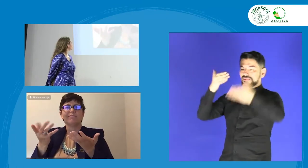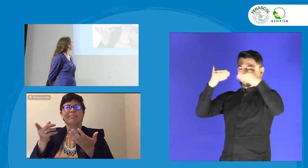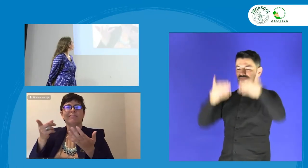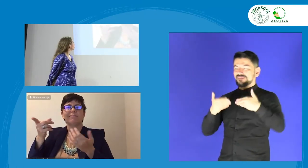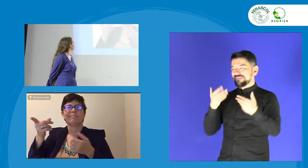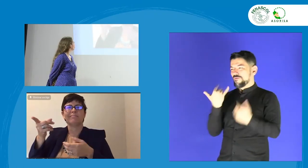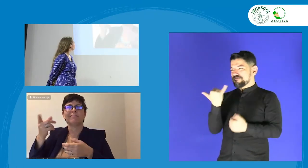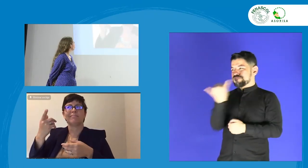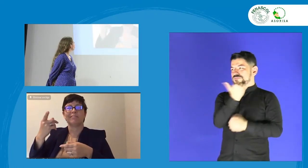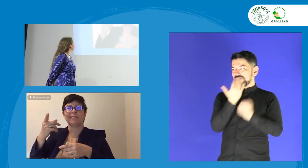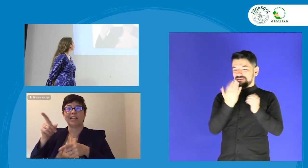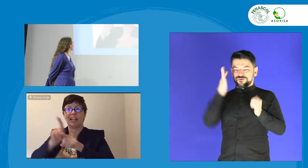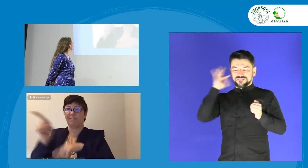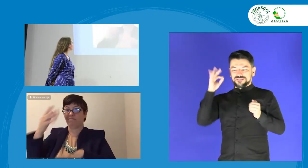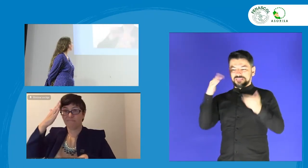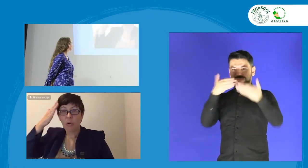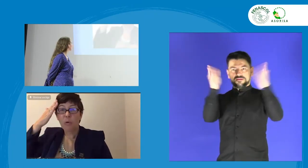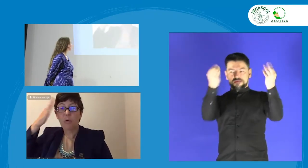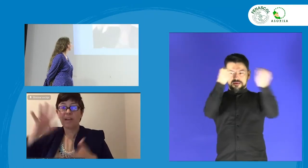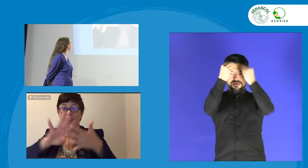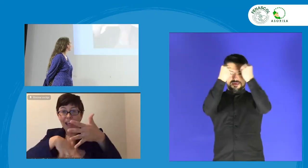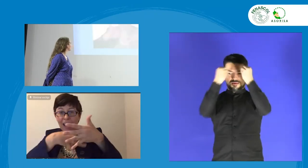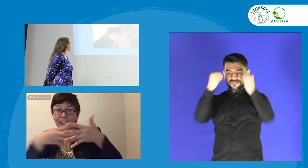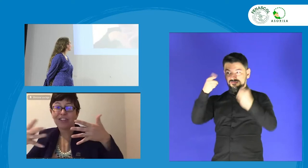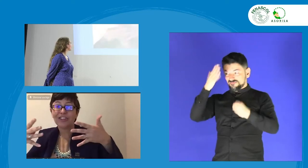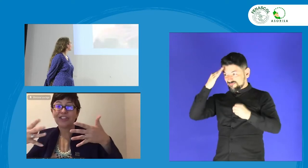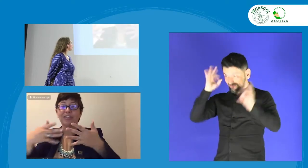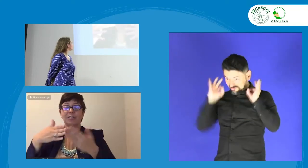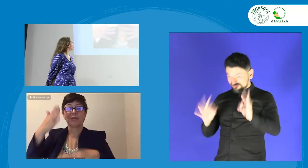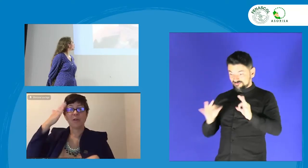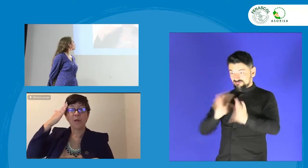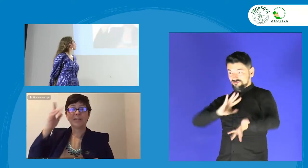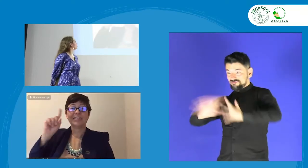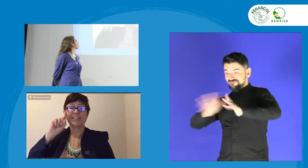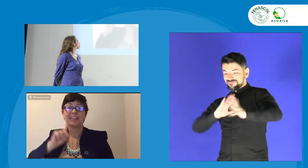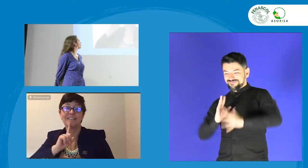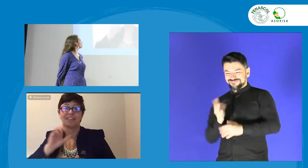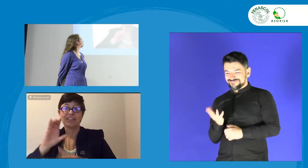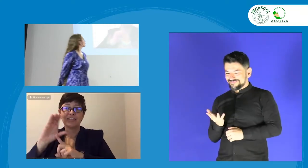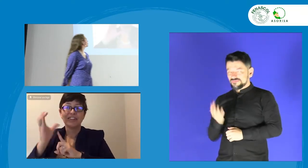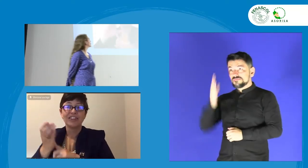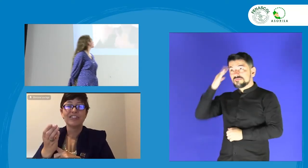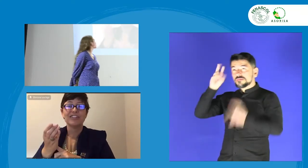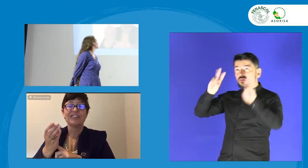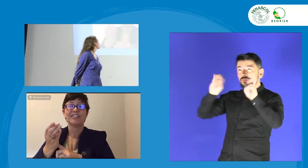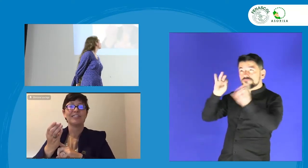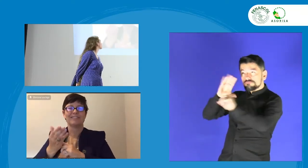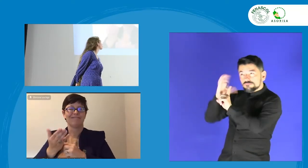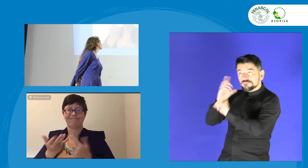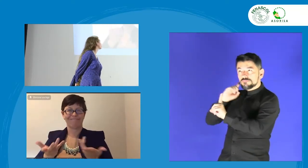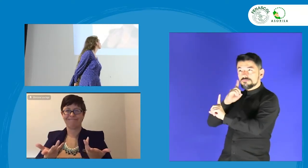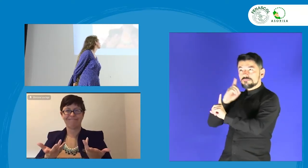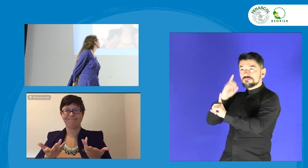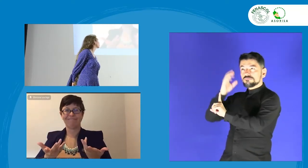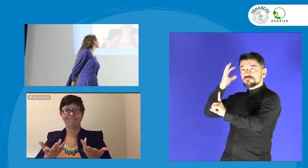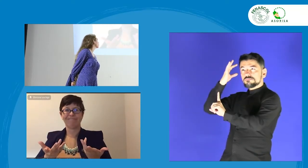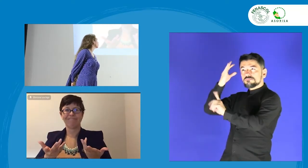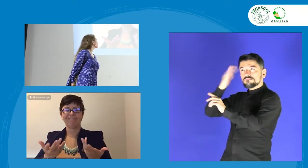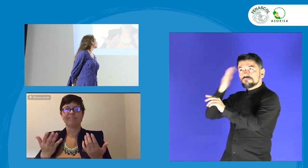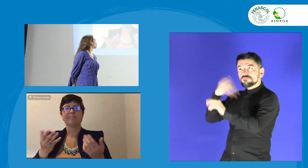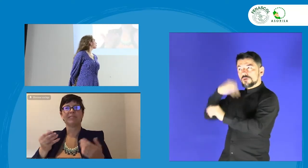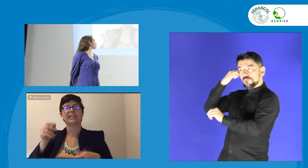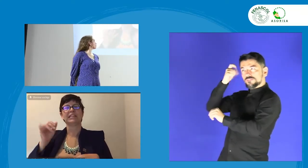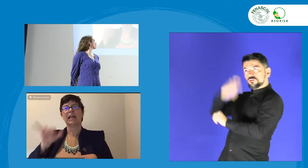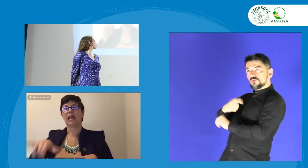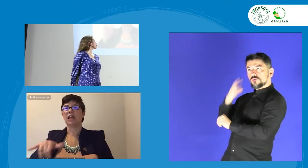de la discapacidad. ¿Cuántos de ellos tienen este tipo de formación? ¿Cuántos de ellos saben lengua de señas? ¿Cuántos conocen acerca